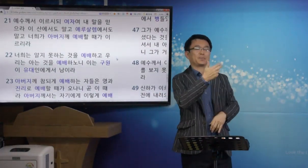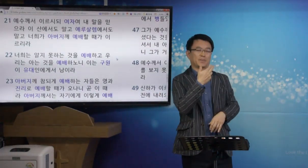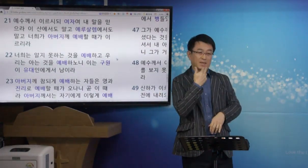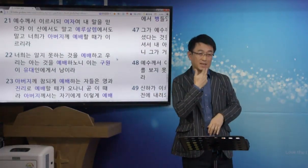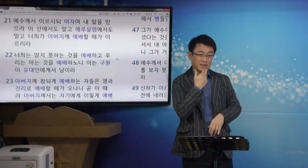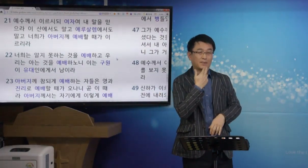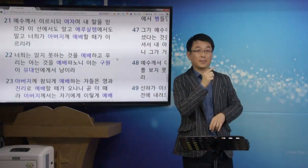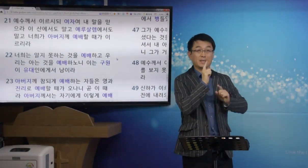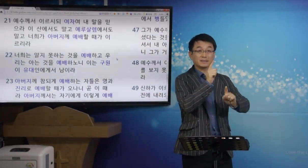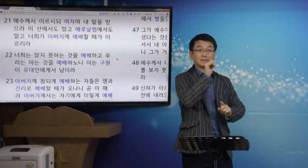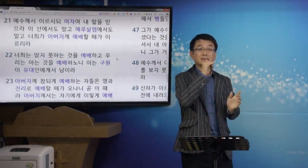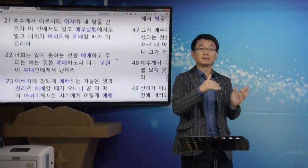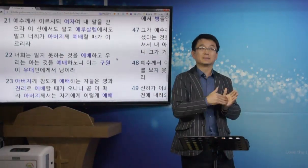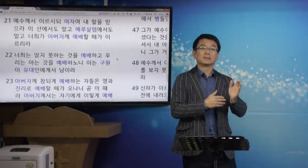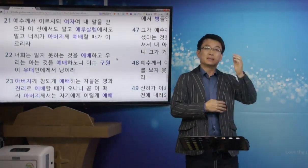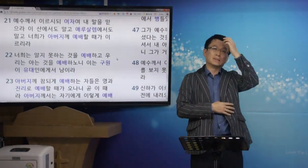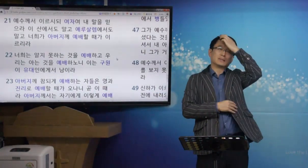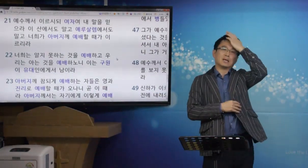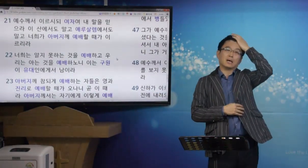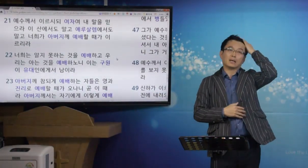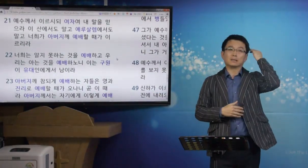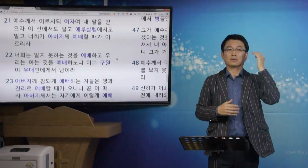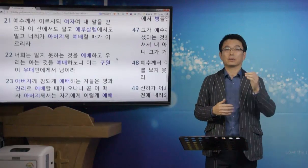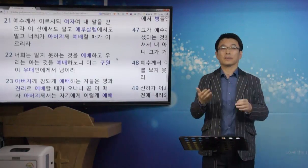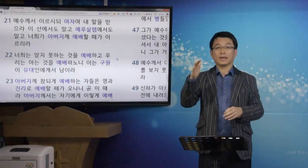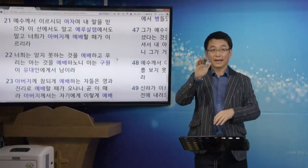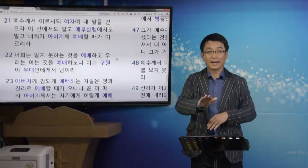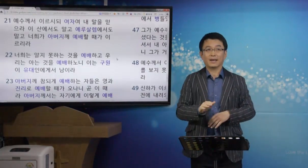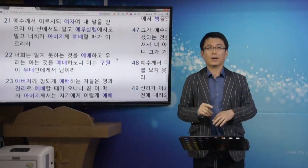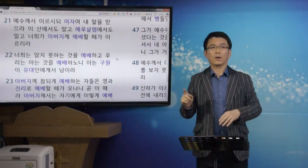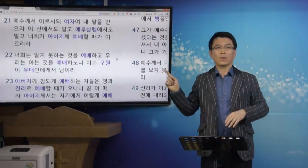맞는 여자지만 지금 남편이 없다라는 말이죠.